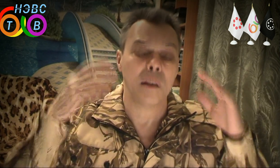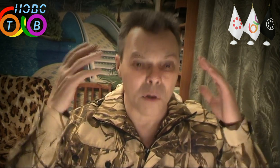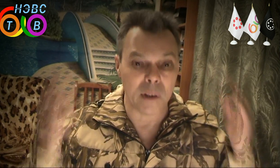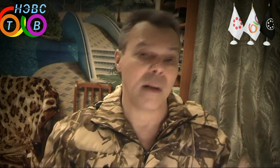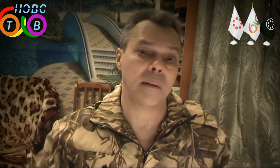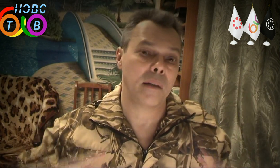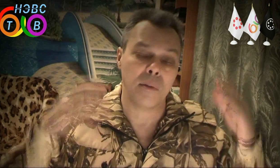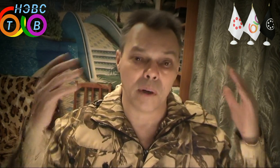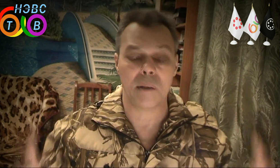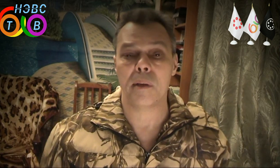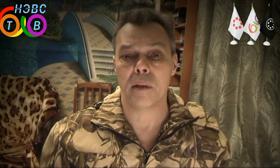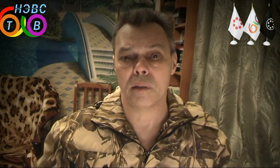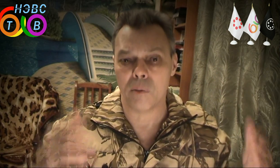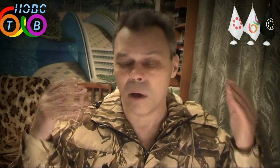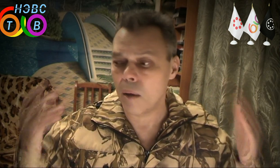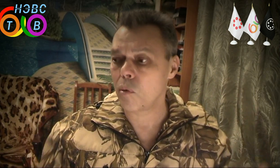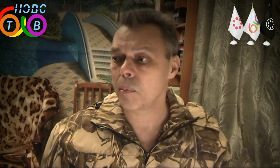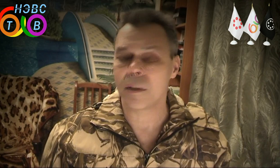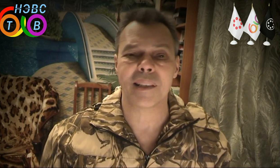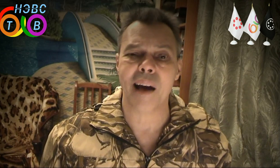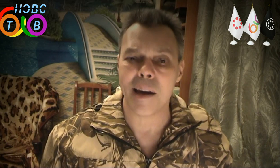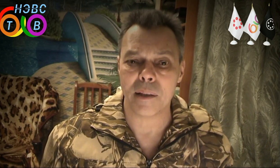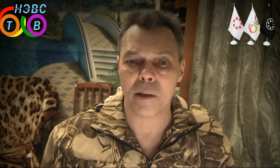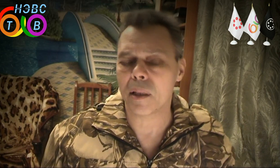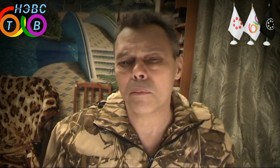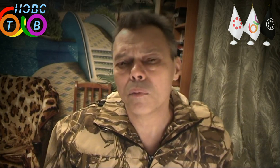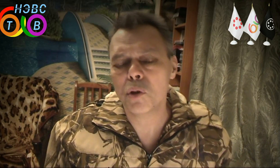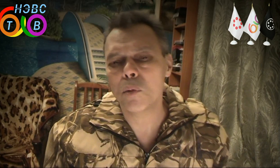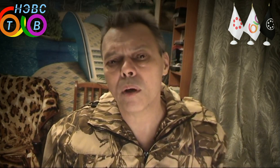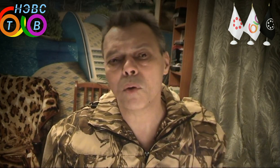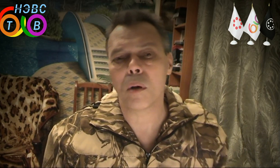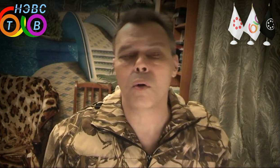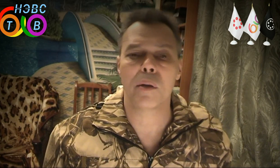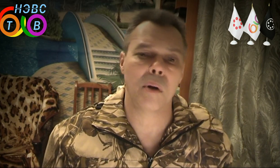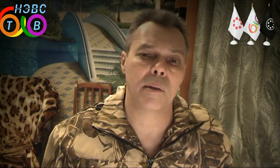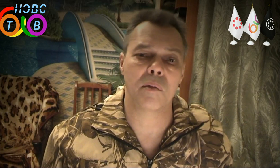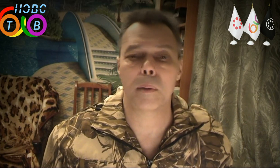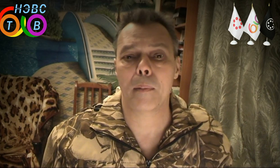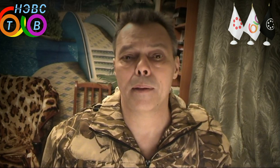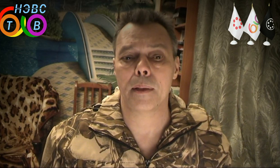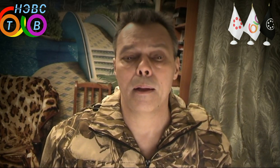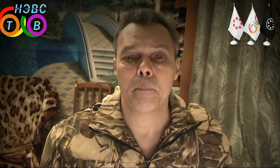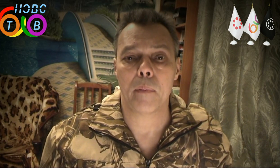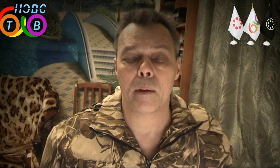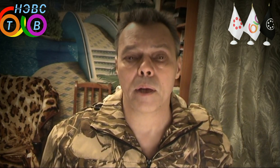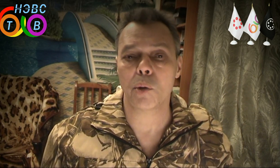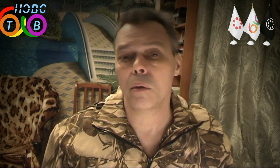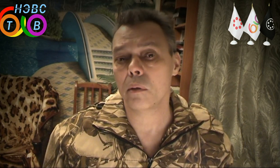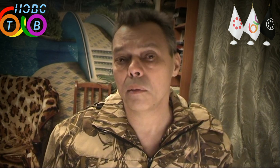его интеллекта, от его развития, от его, может быть, раскаяния даже, там очень много-много-много нюансов, понимаете. Так что